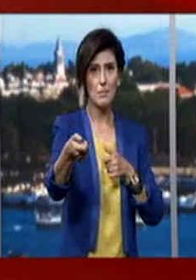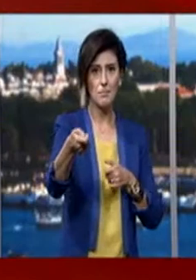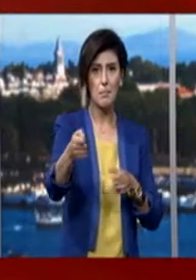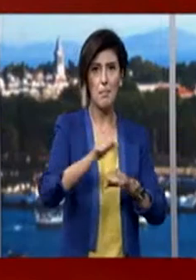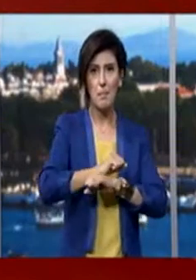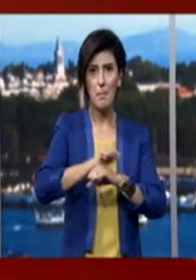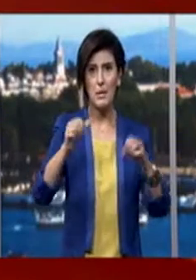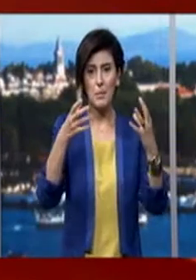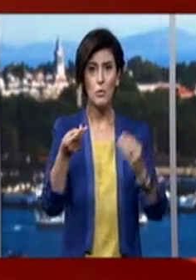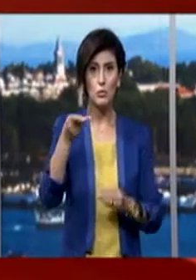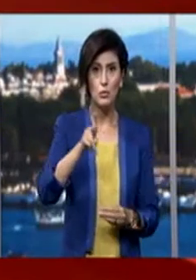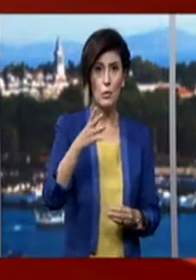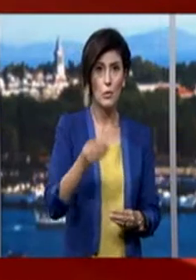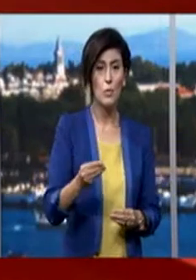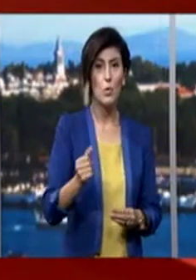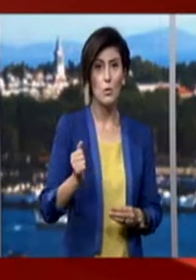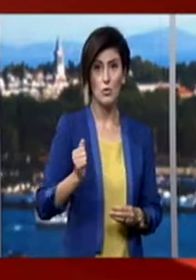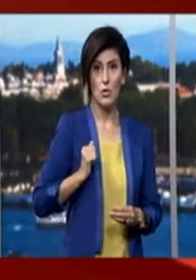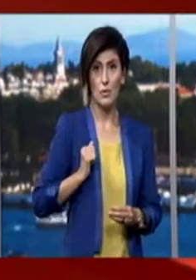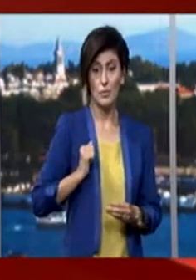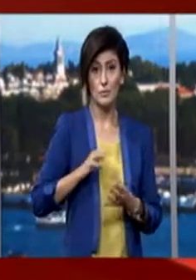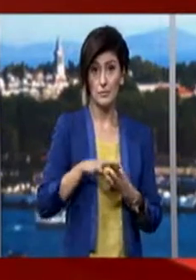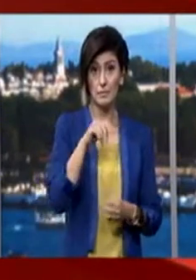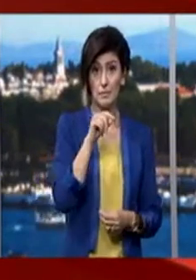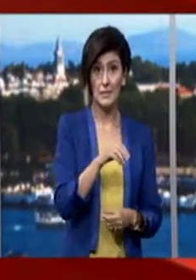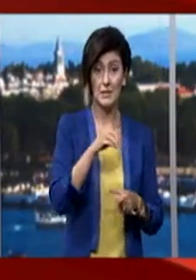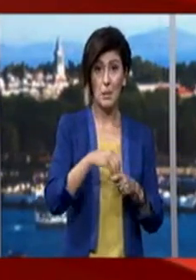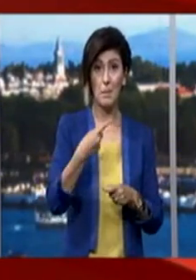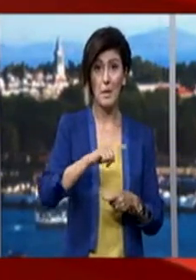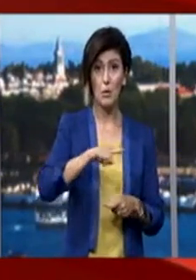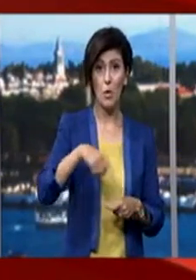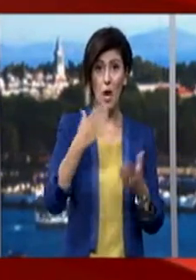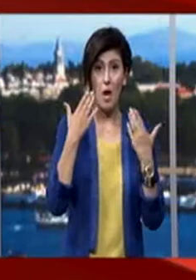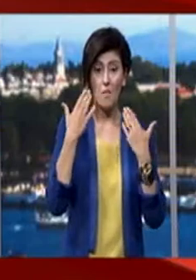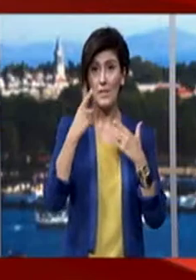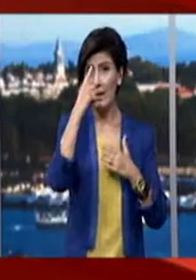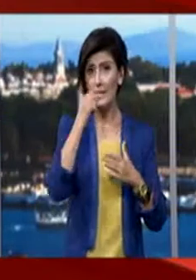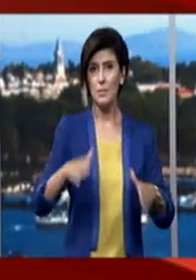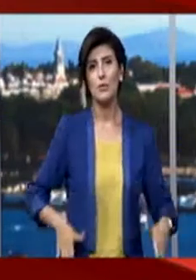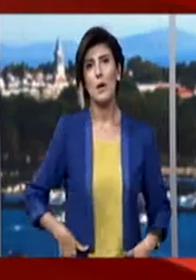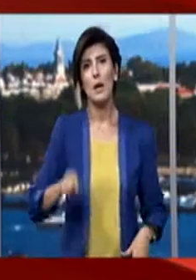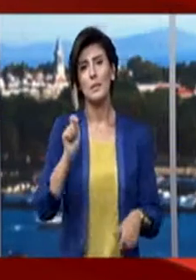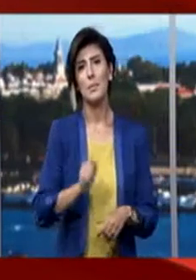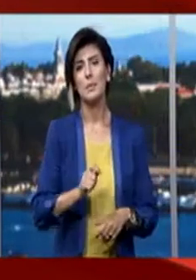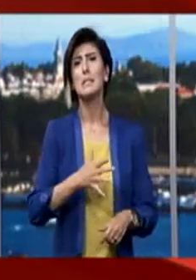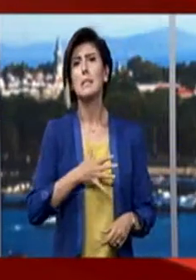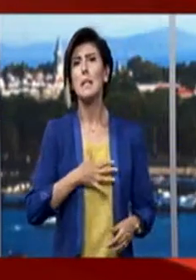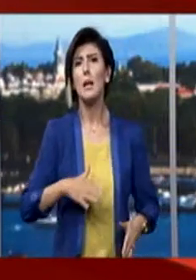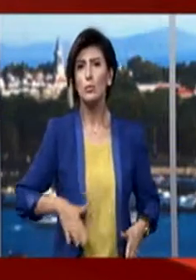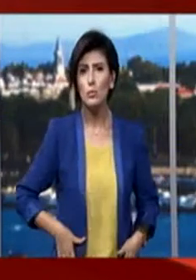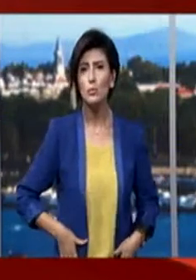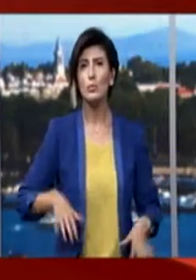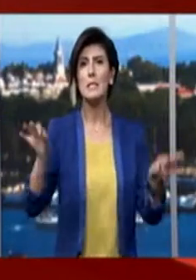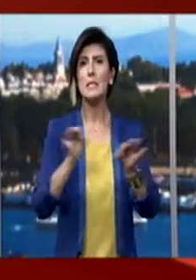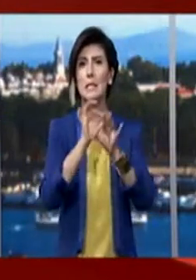sonucu şehit düşen jandarma uzman çavuş Veli Ateş için Bingöl Havalimanı'nda resmi tören düzenlendi. Saygı duruşu ve